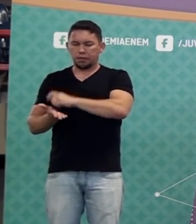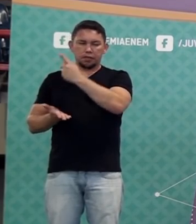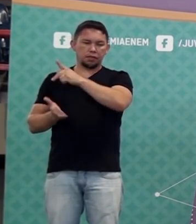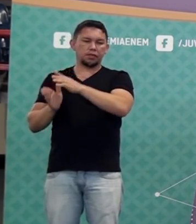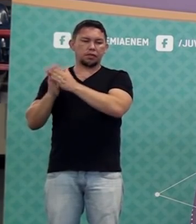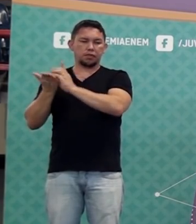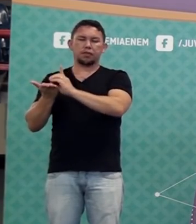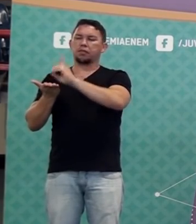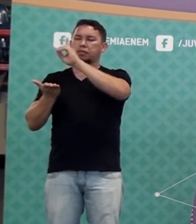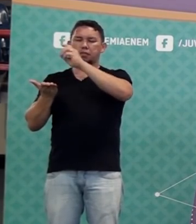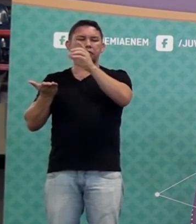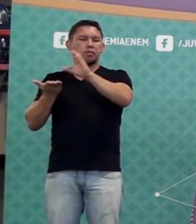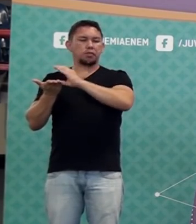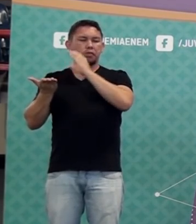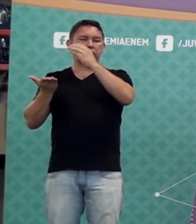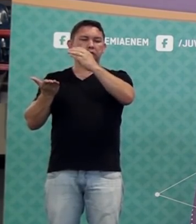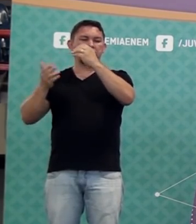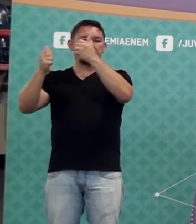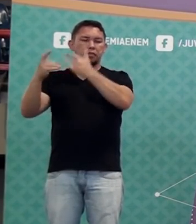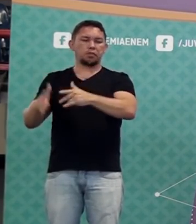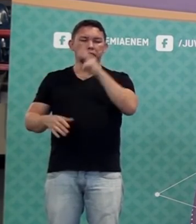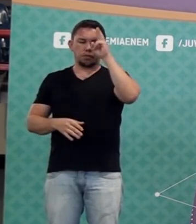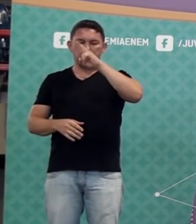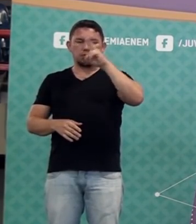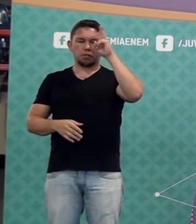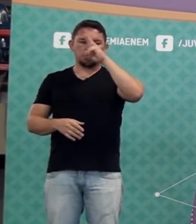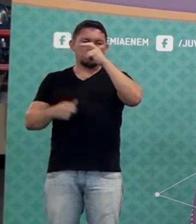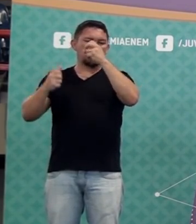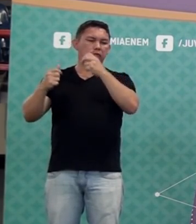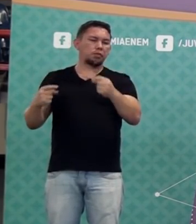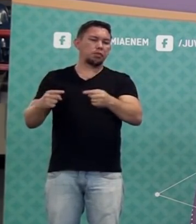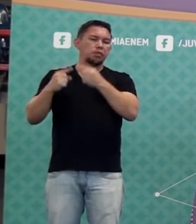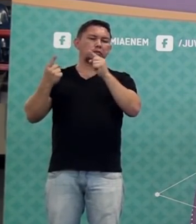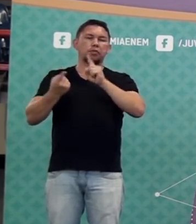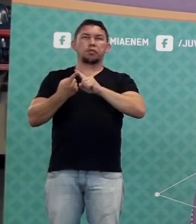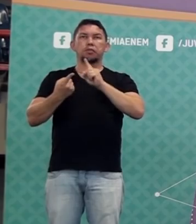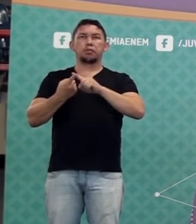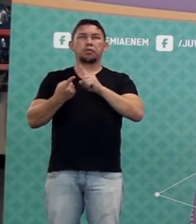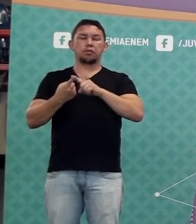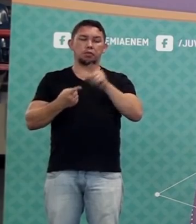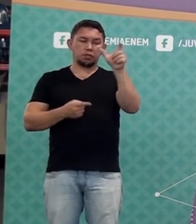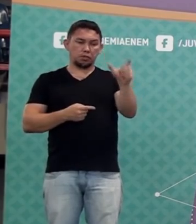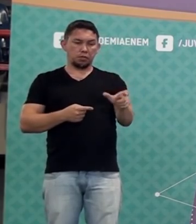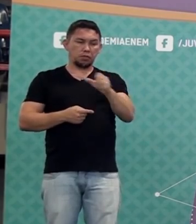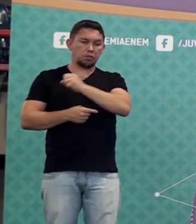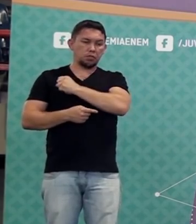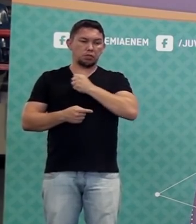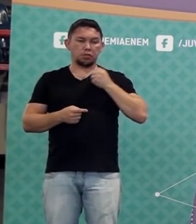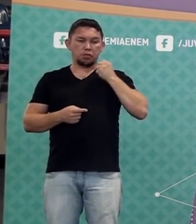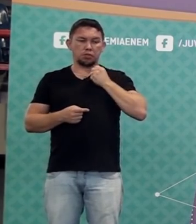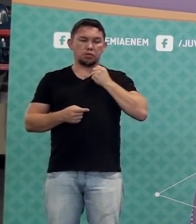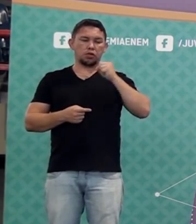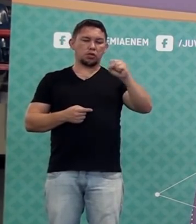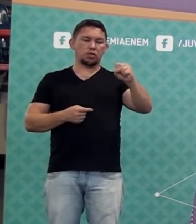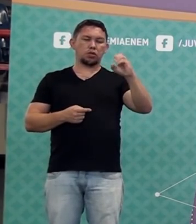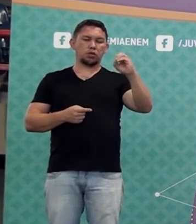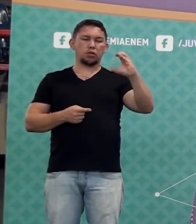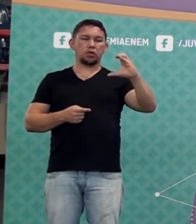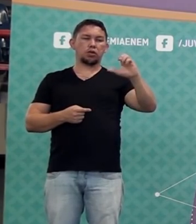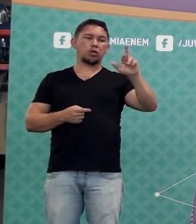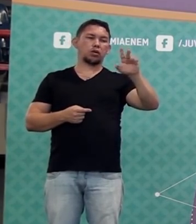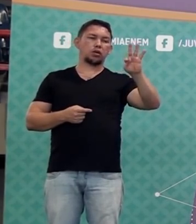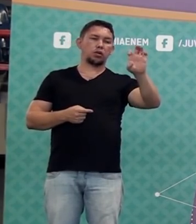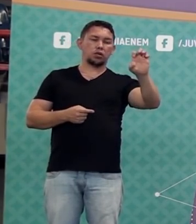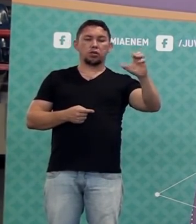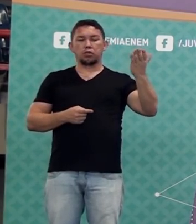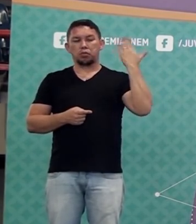Jesus que nos contaram a história. Nós lembramos também que o Sócrates, ao contrário dos seus adversários, né,